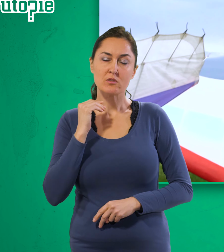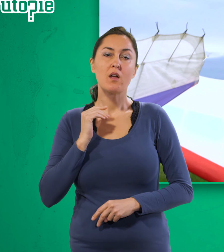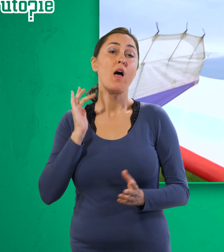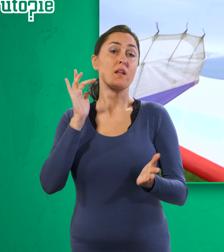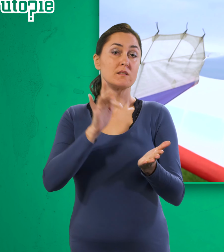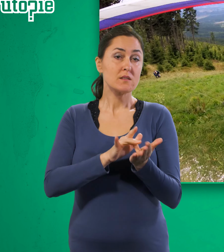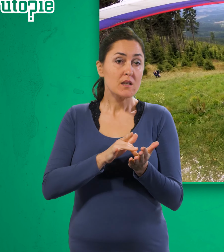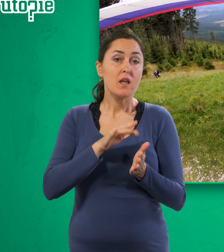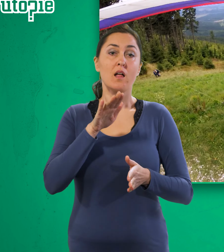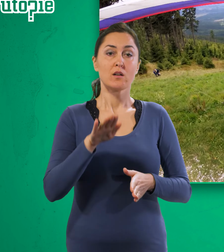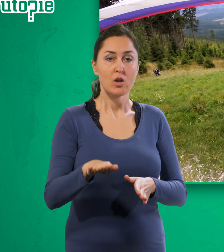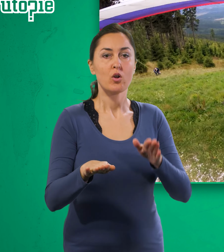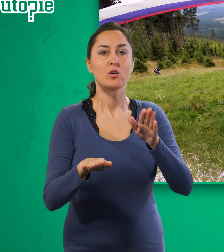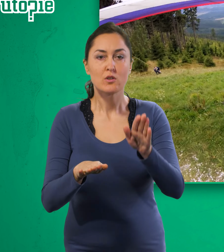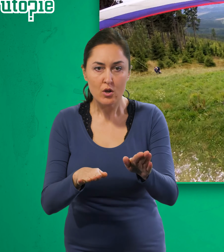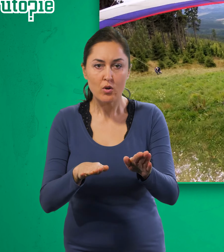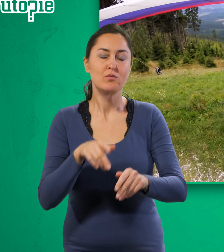tom.